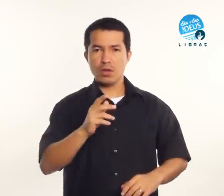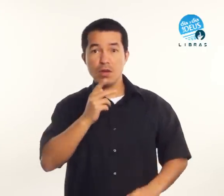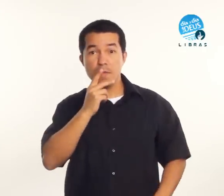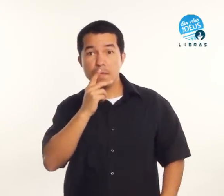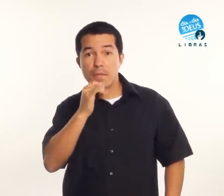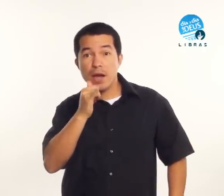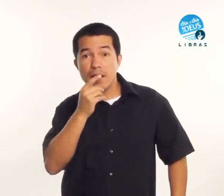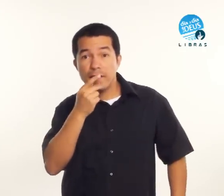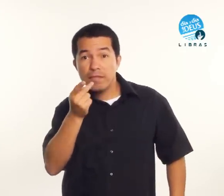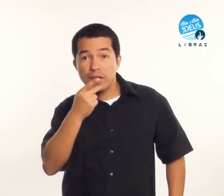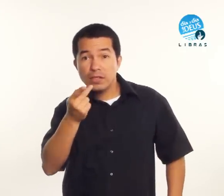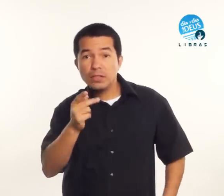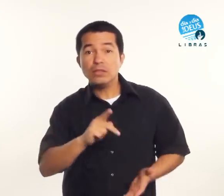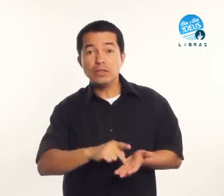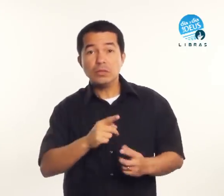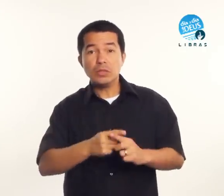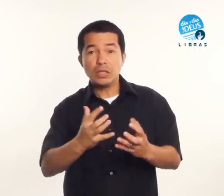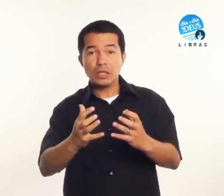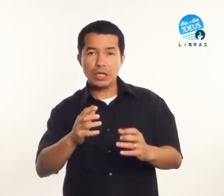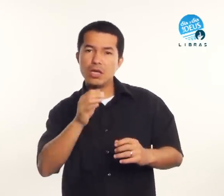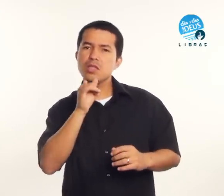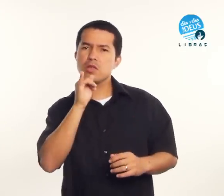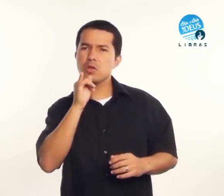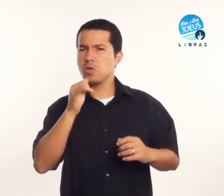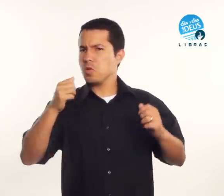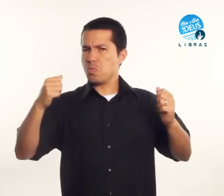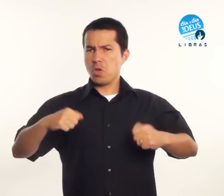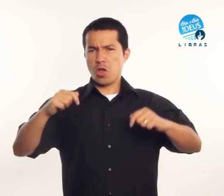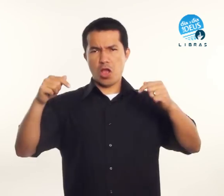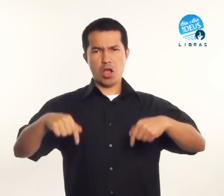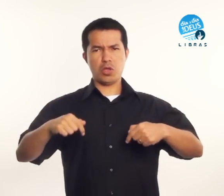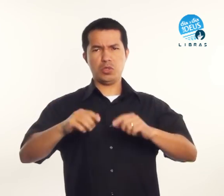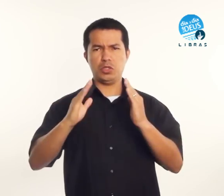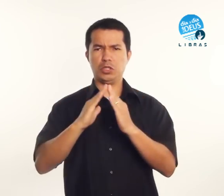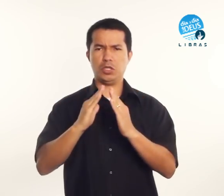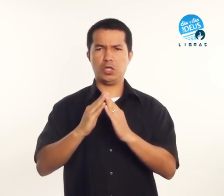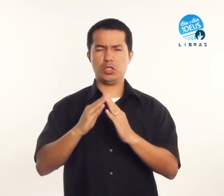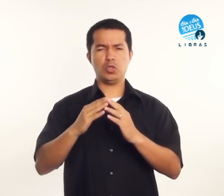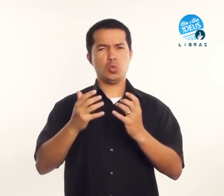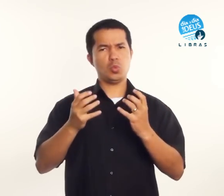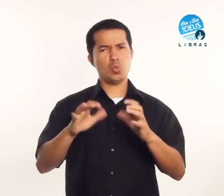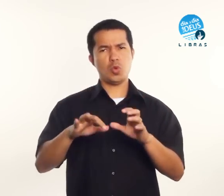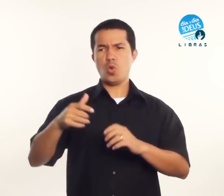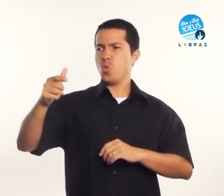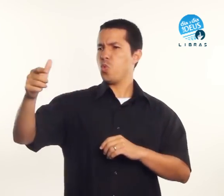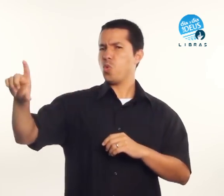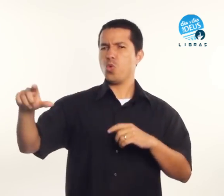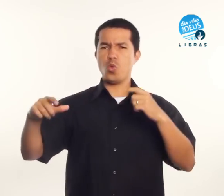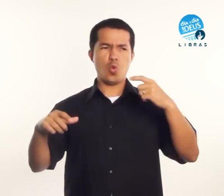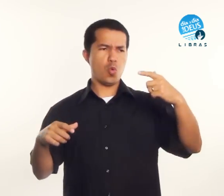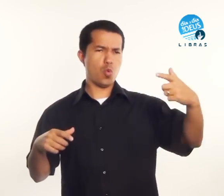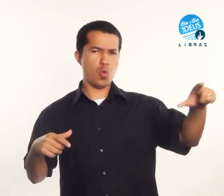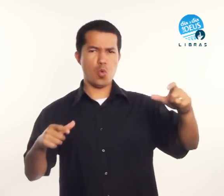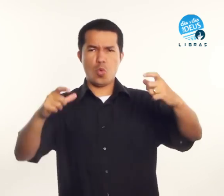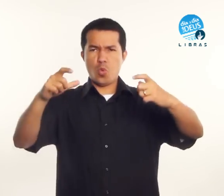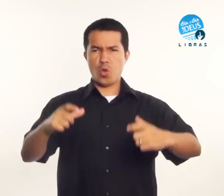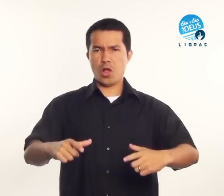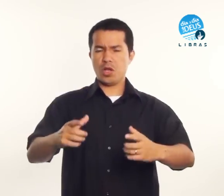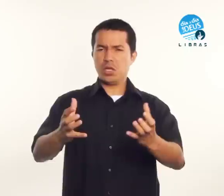estou vigiando, tá? Que eu estou protegendo, do que façam por aí. E aí parece que a solução para o